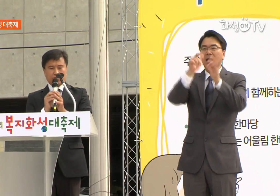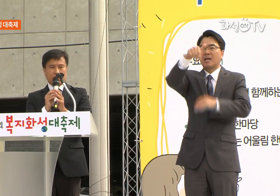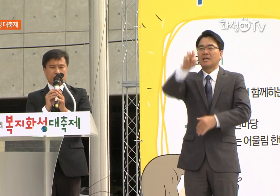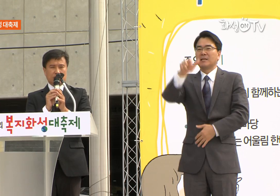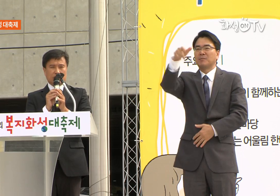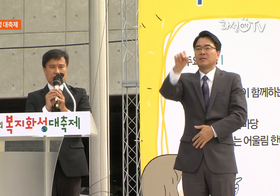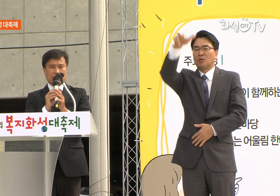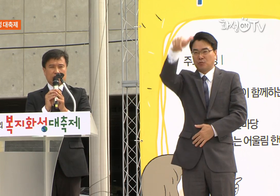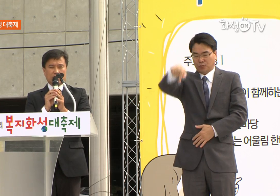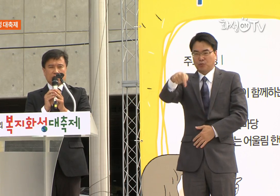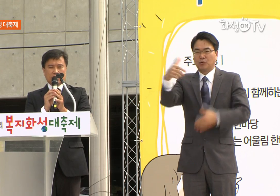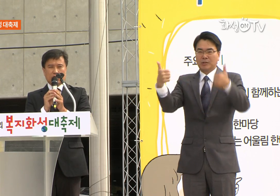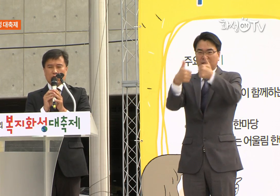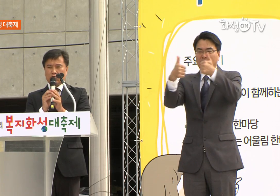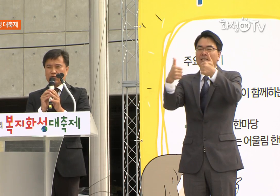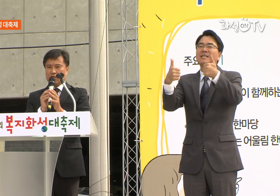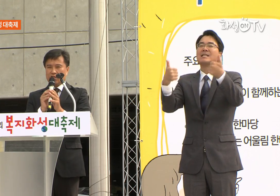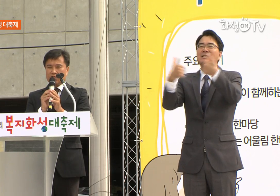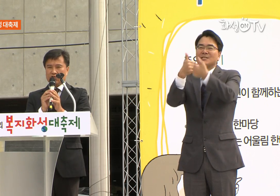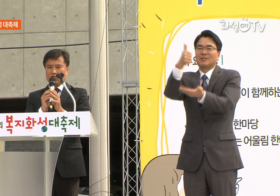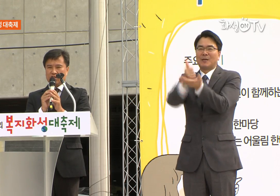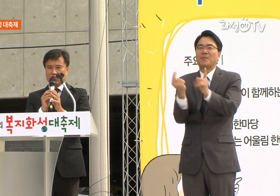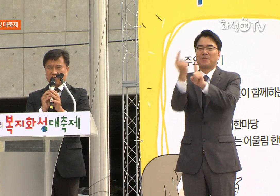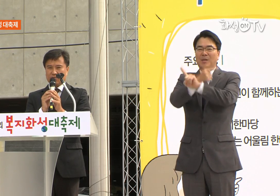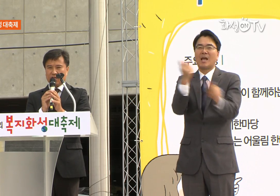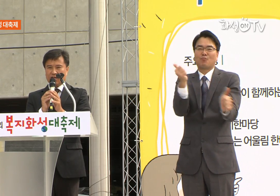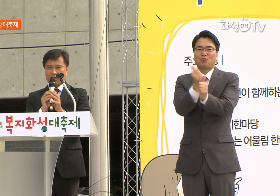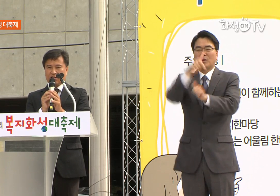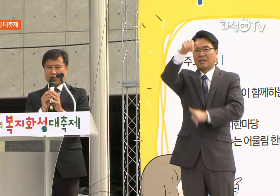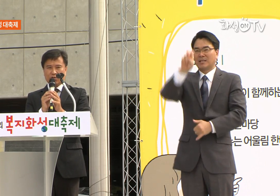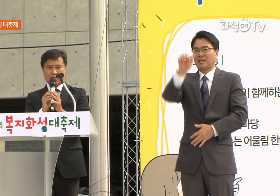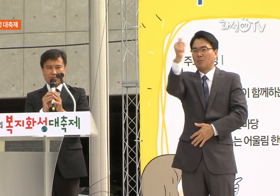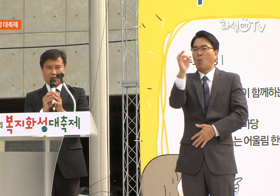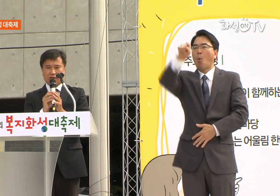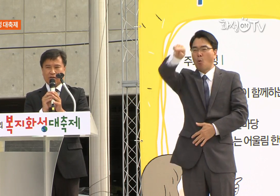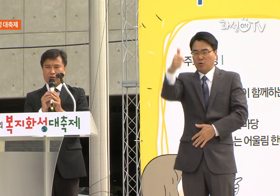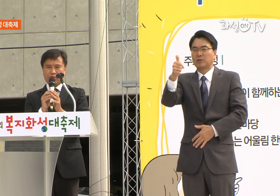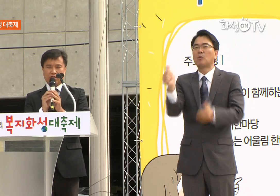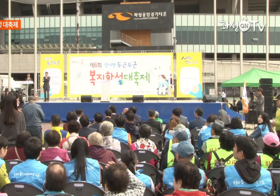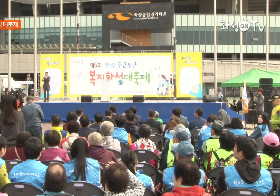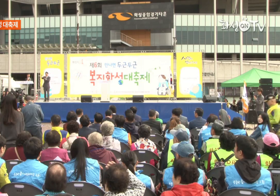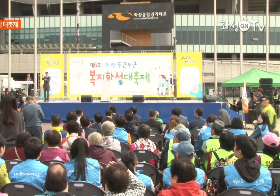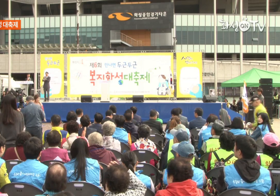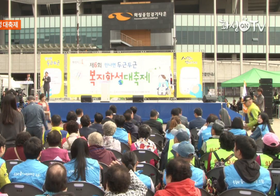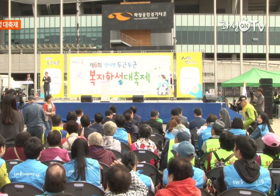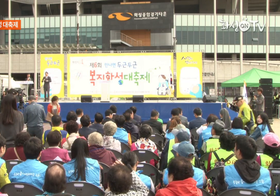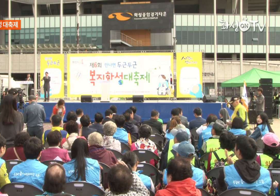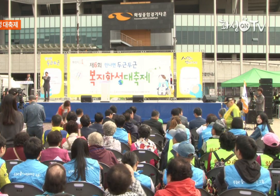김정주 의장님이 대신을 하여서 우리 이홍근 부의장님께서 축사해 주시겠습니다. 단상으로 모시겠습니다. 박수